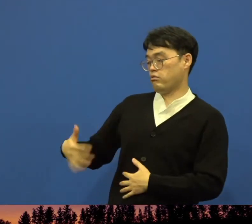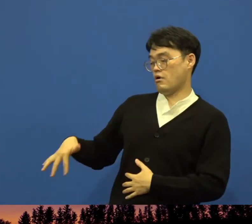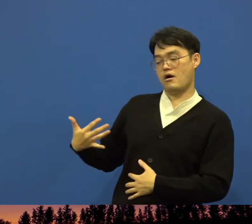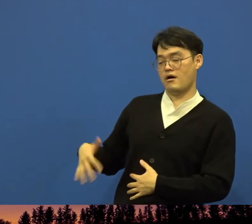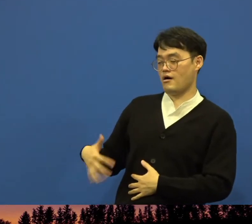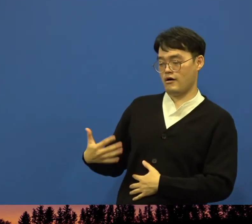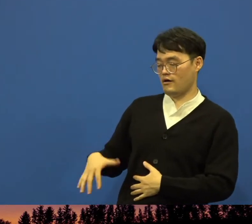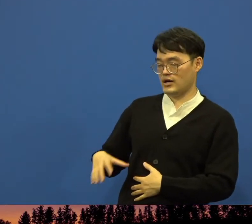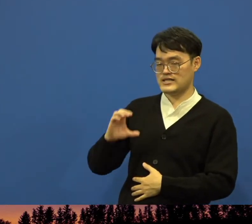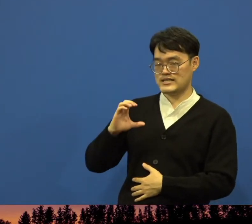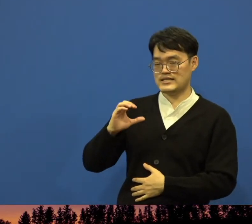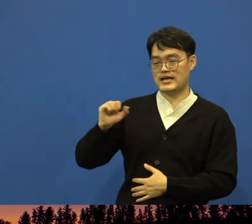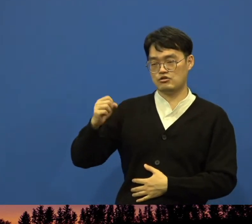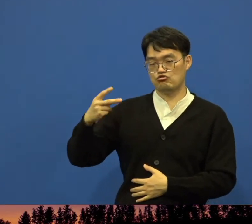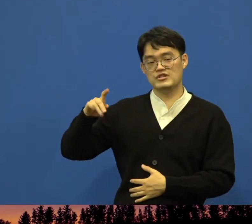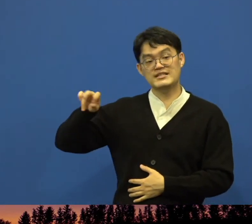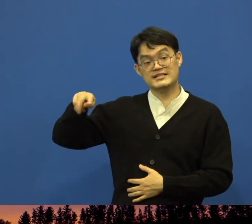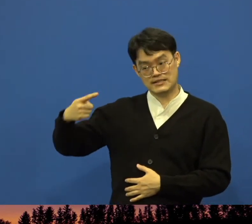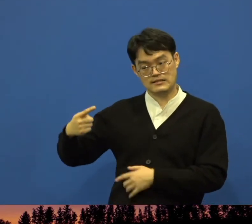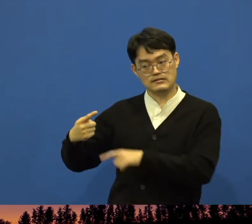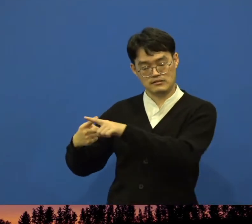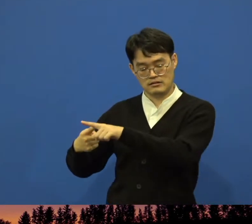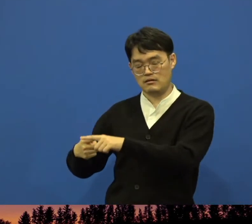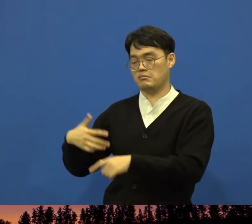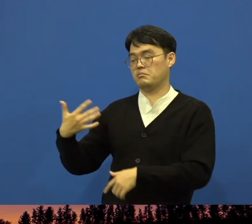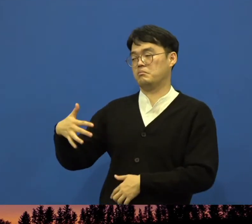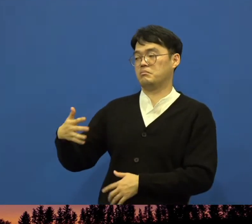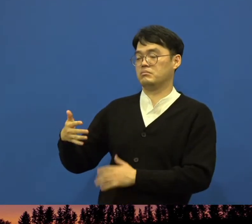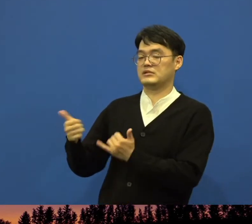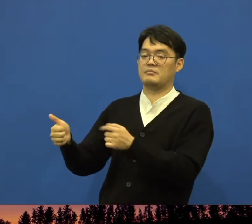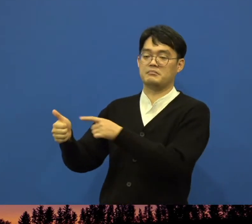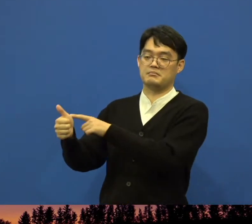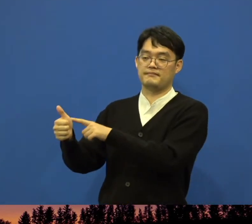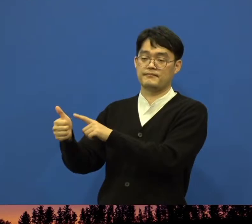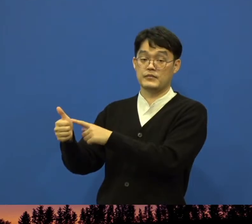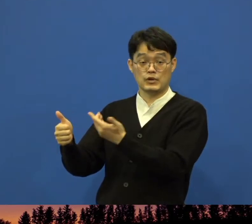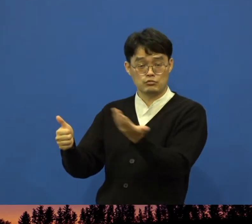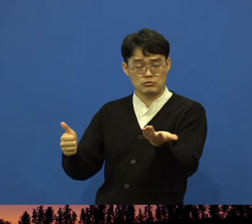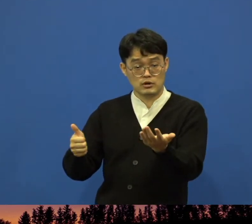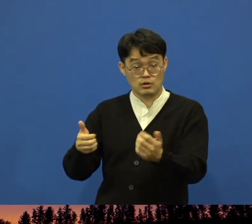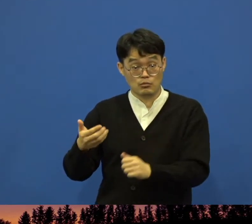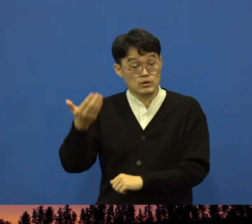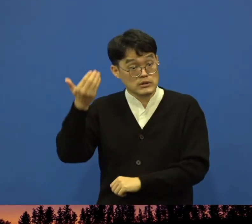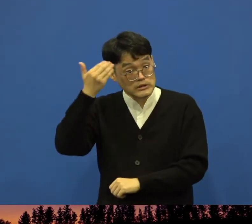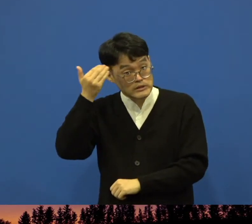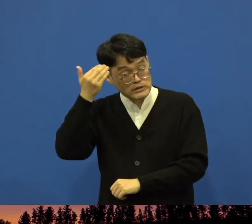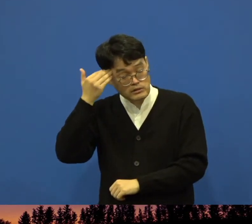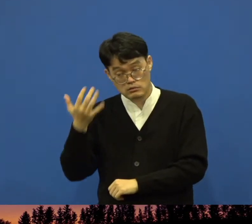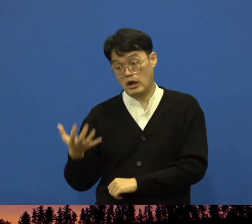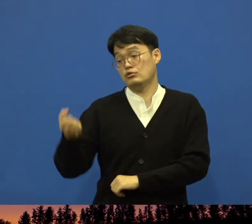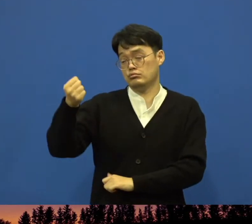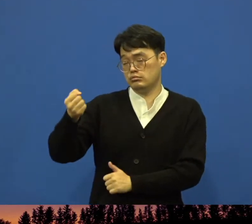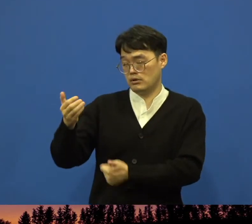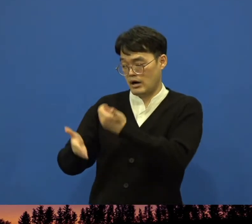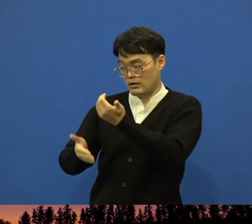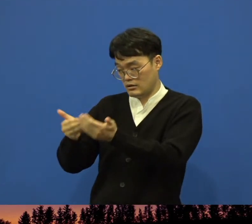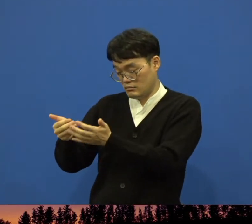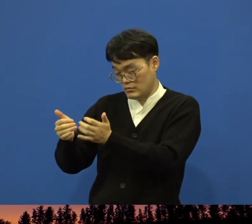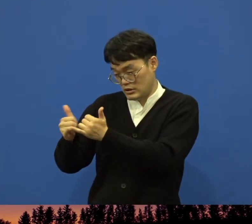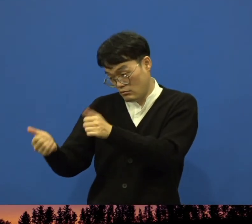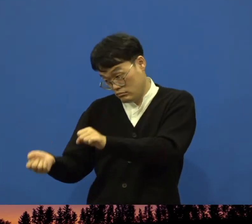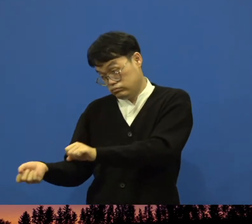탄상을 짓게 만드는 이제 그런 사람이죠. 그 지식으로 사람을 살려내는, 그 지식으로 하나님의 나라를 세워가는